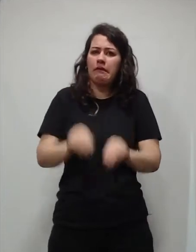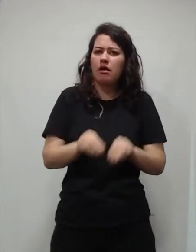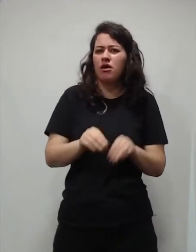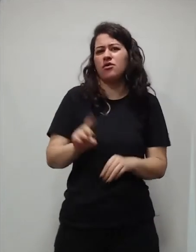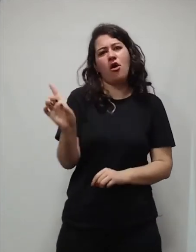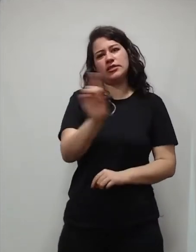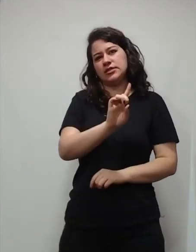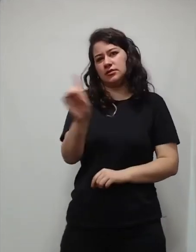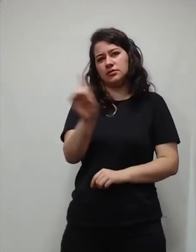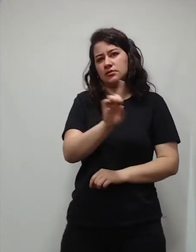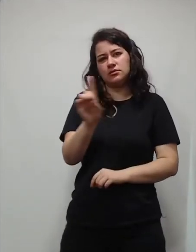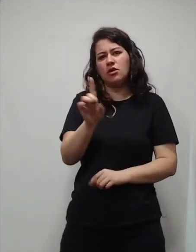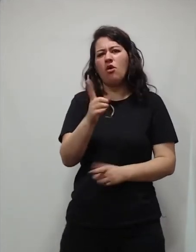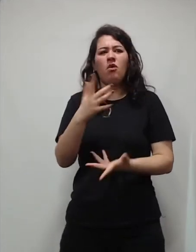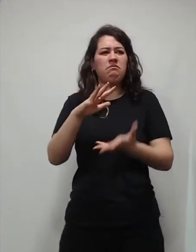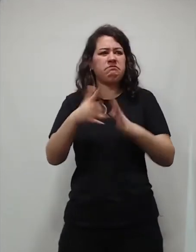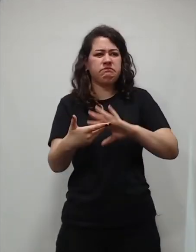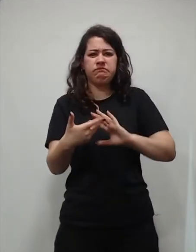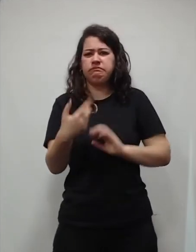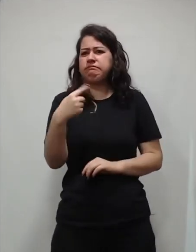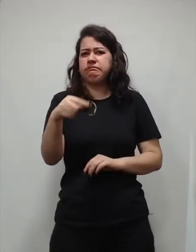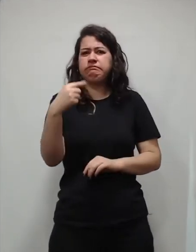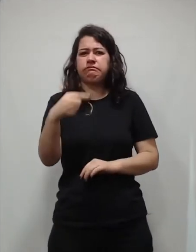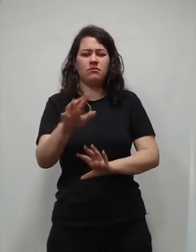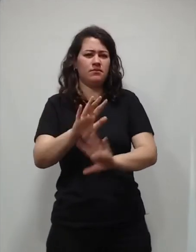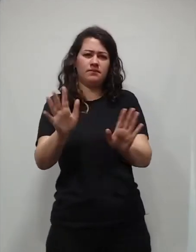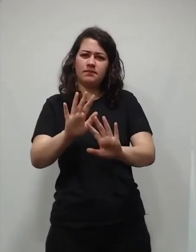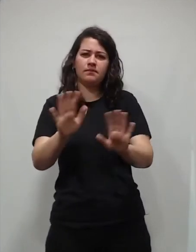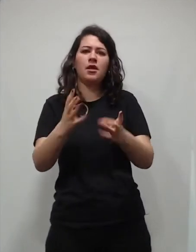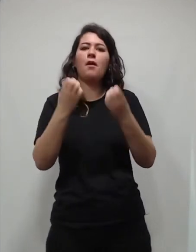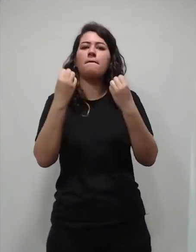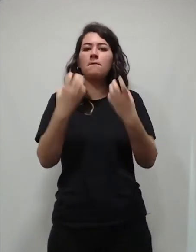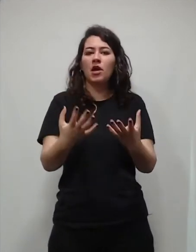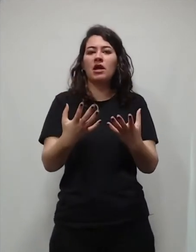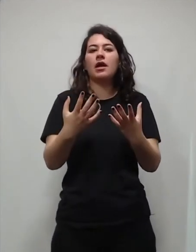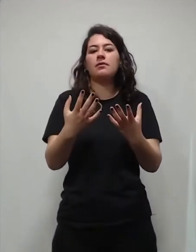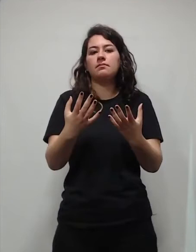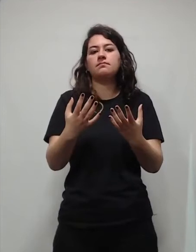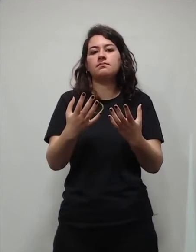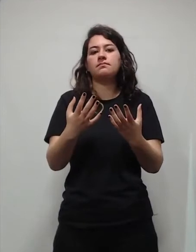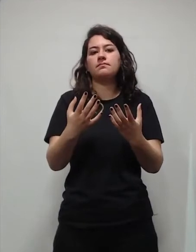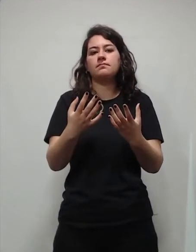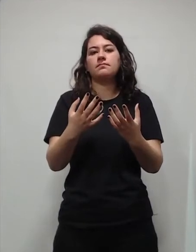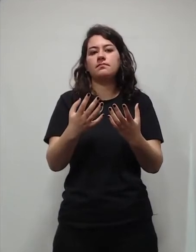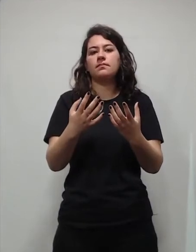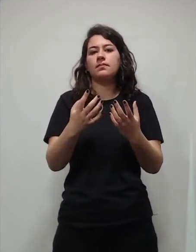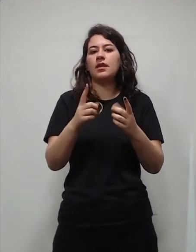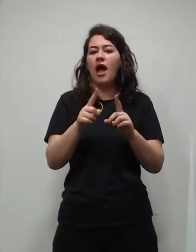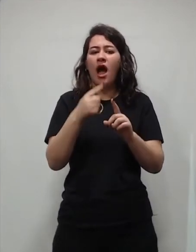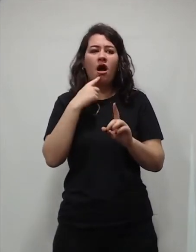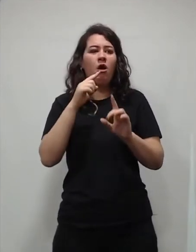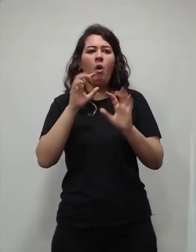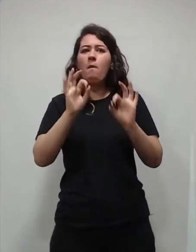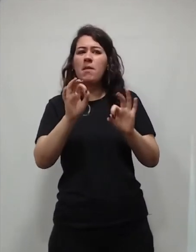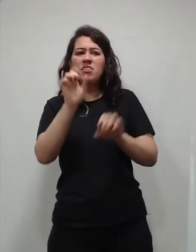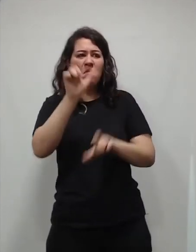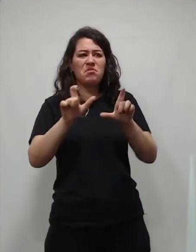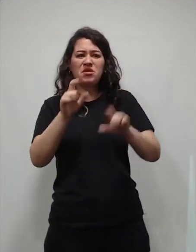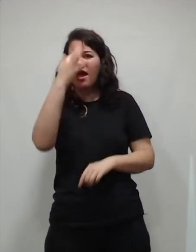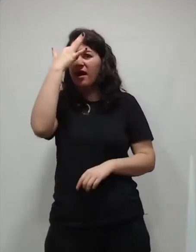falta, de deficiencia, porque cuando totalizan